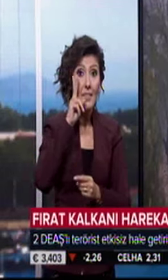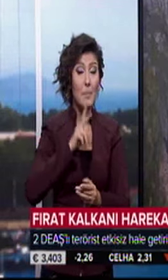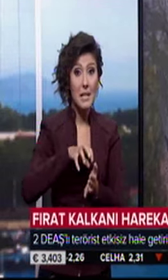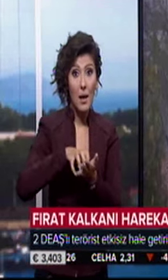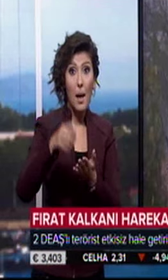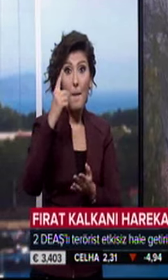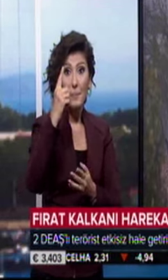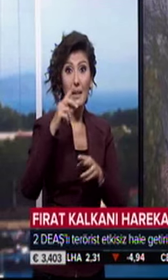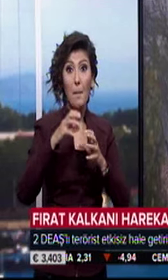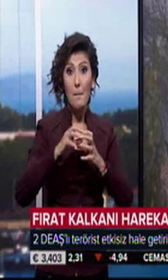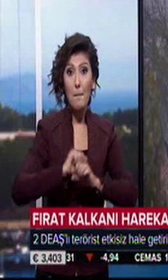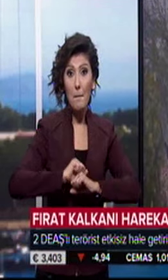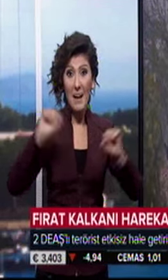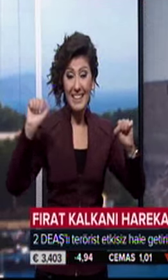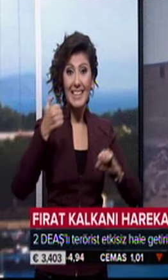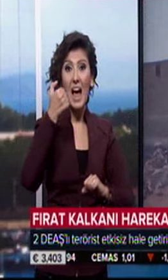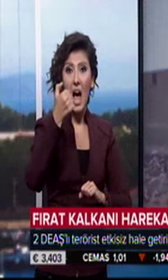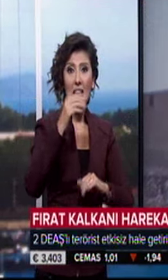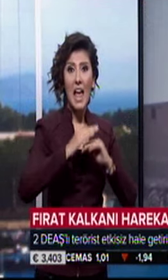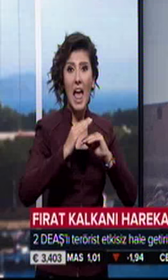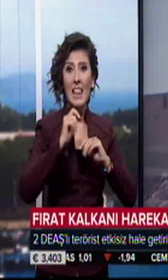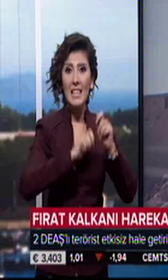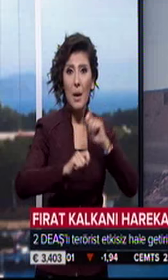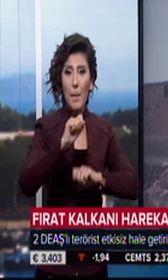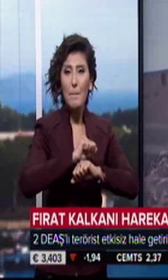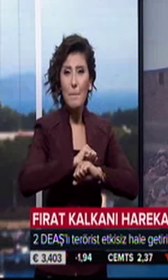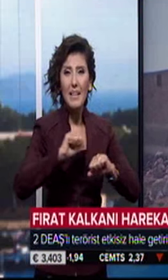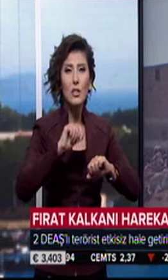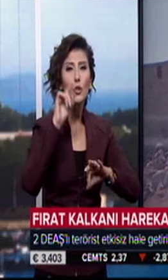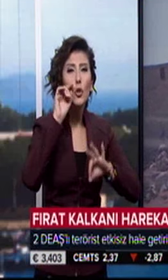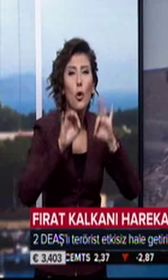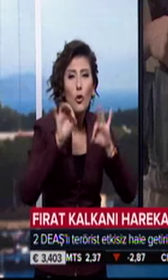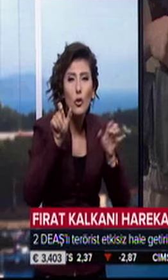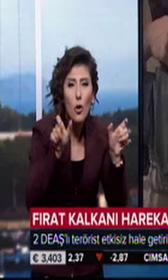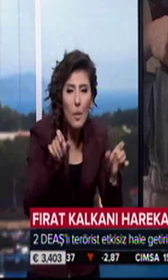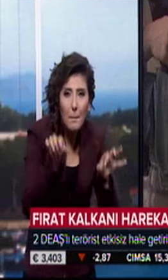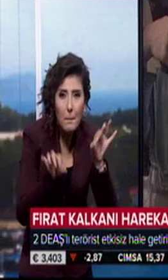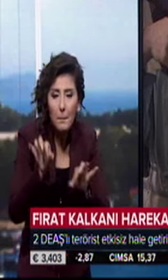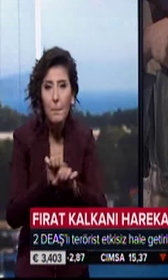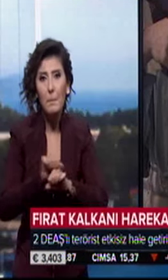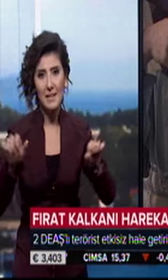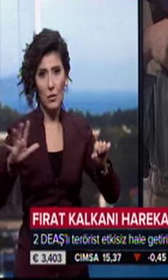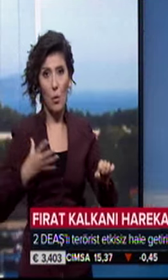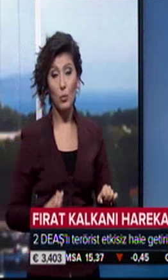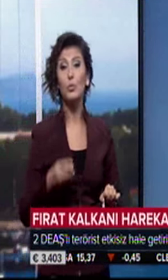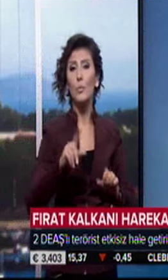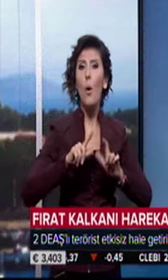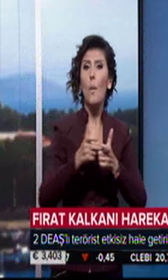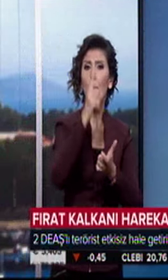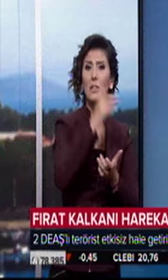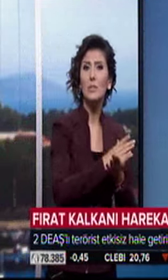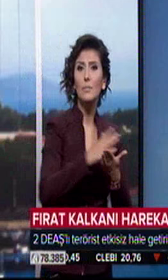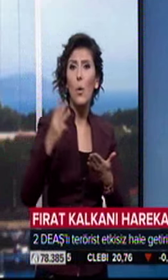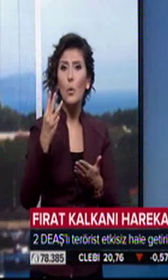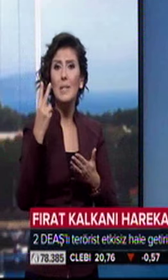temizlenen bölgelerde bir mayın ve 6 el yapımı patlayıcı kontrollü olarak patlatıldı. Harekatın başından itibaren